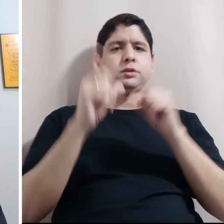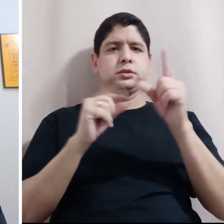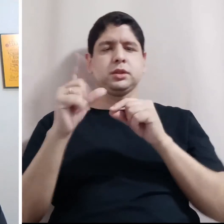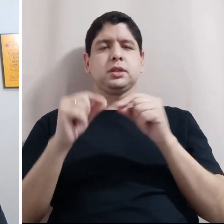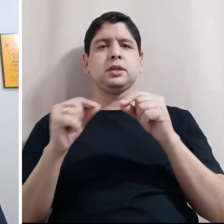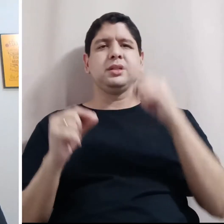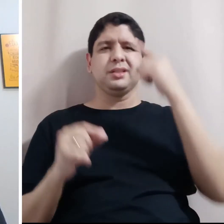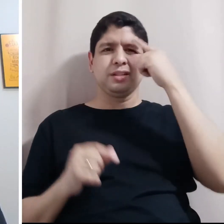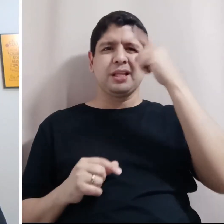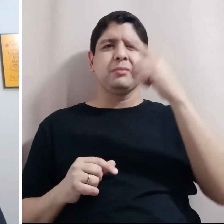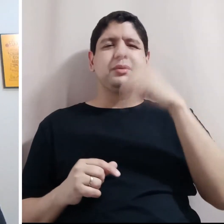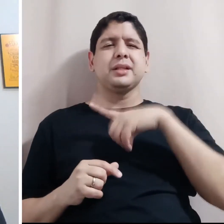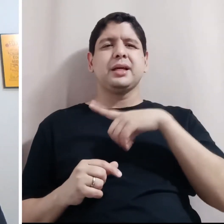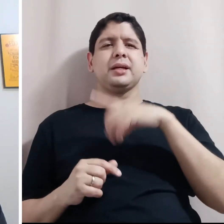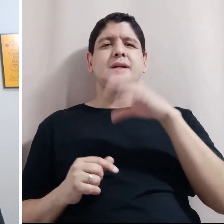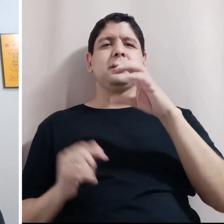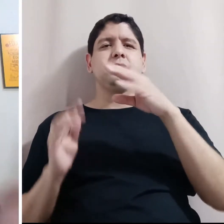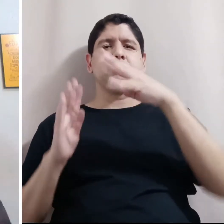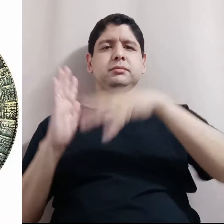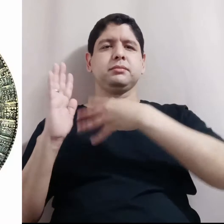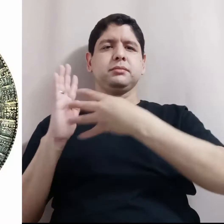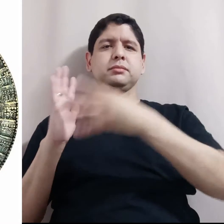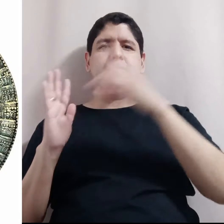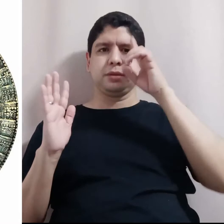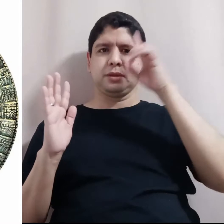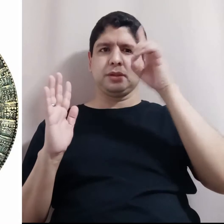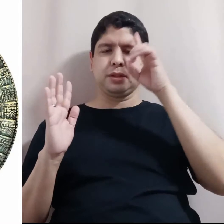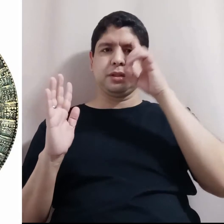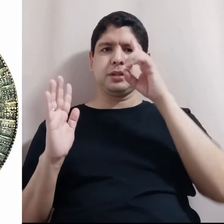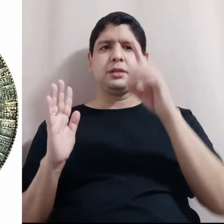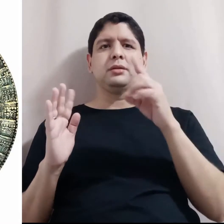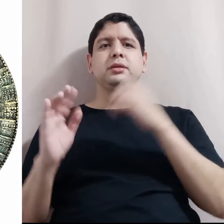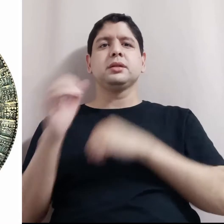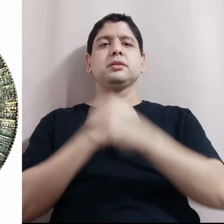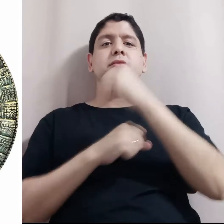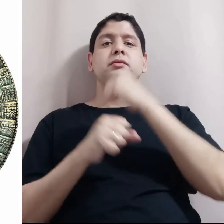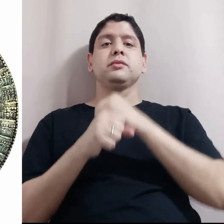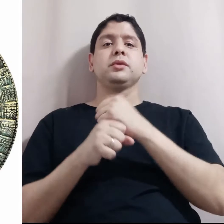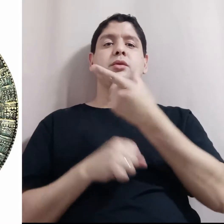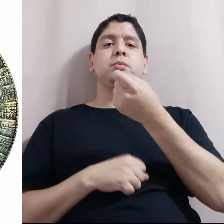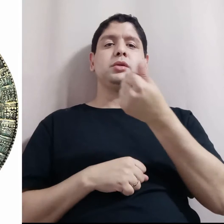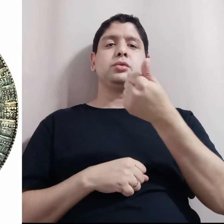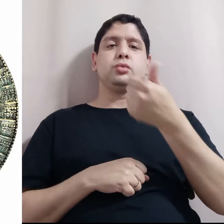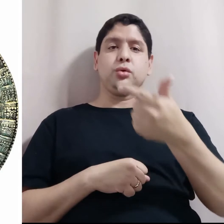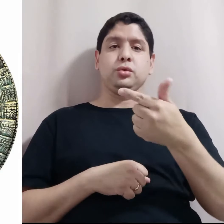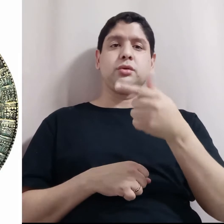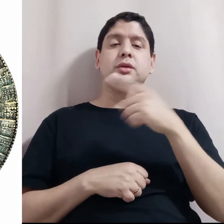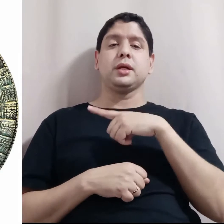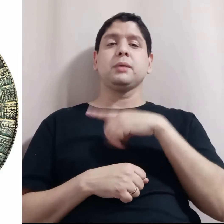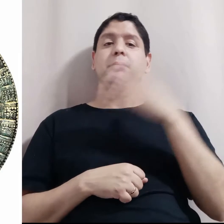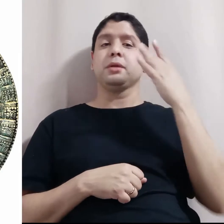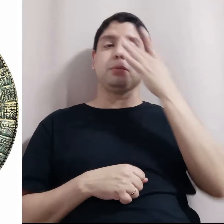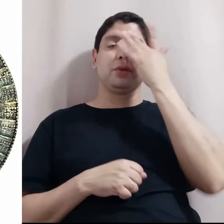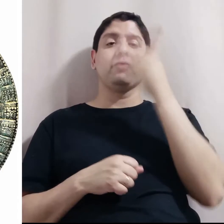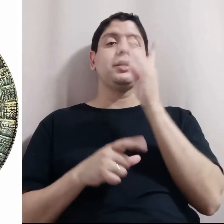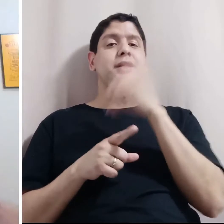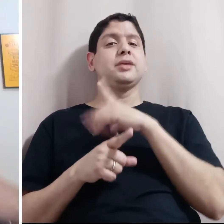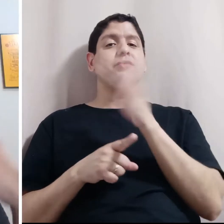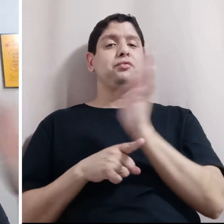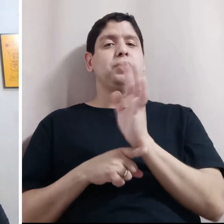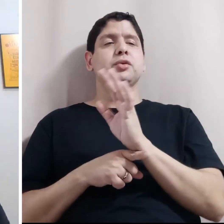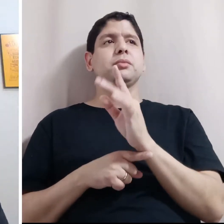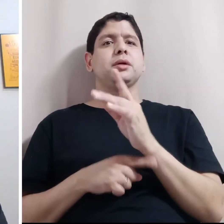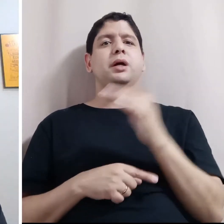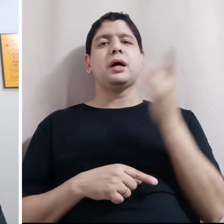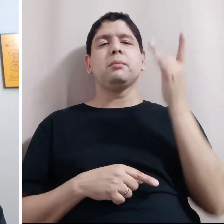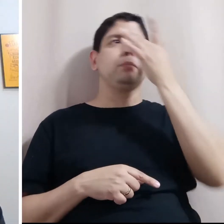astronomia. Existe, por exemplo, o famoso calendário maia, que não tem nada a ver com o fim do mundo, tá? Em 2012,